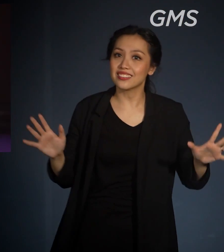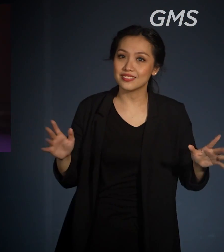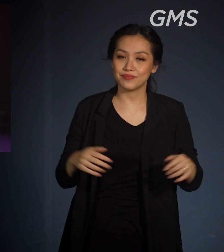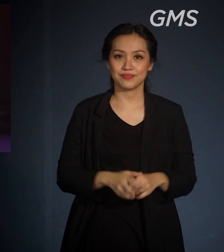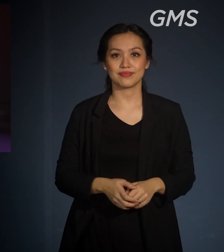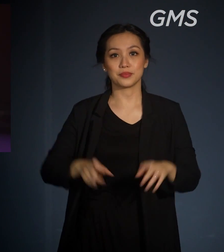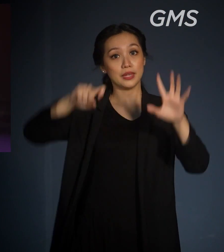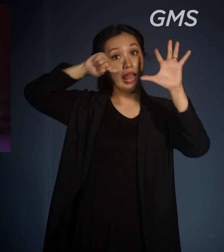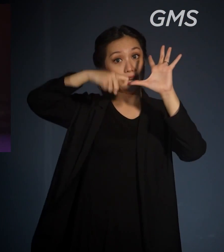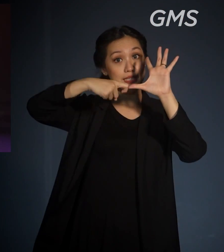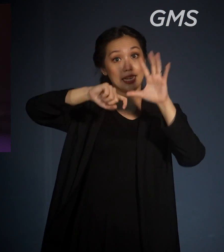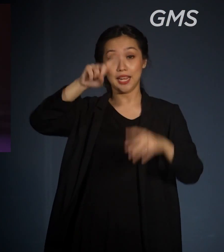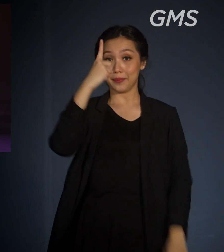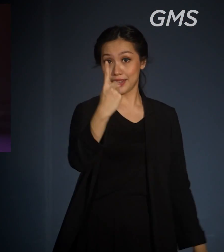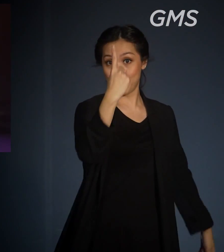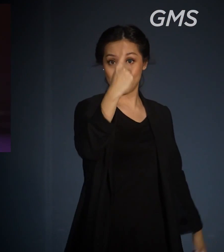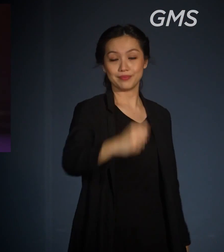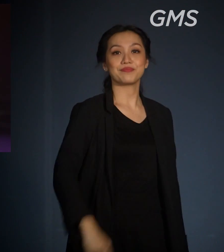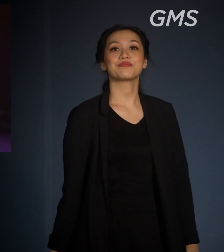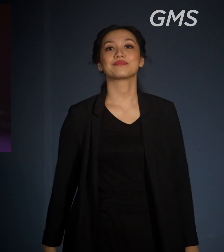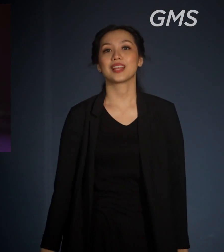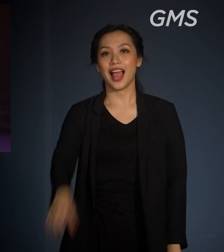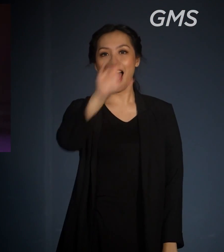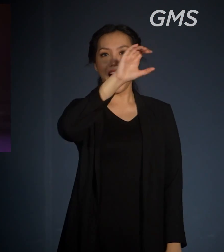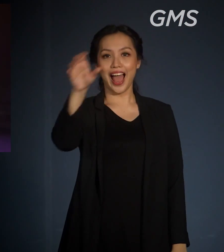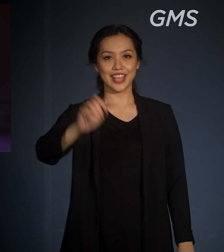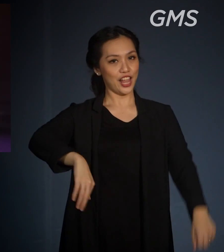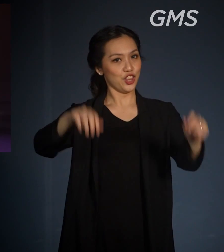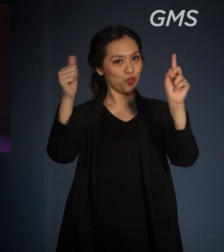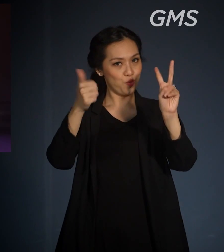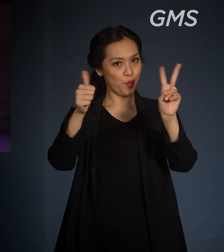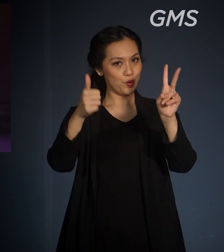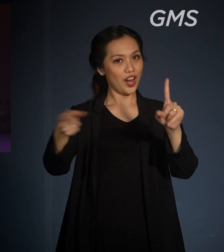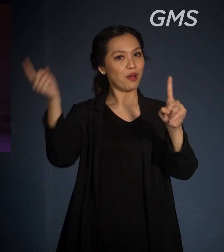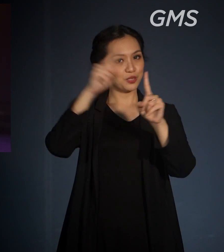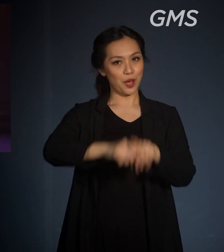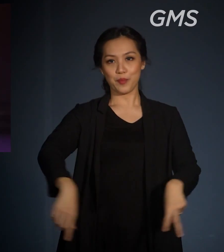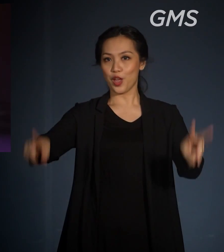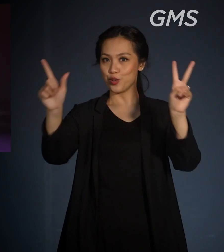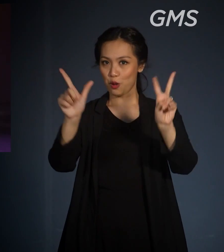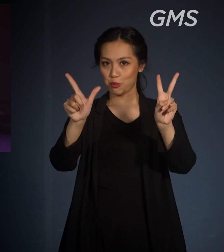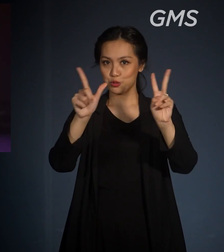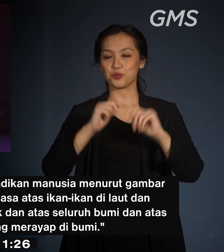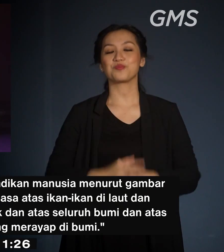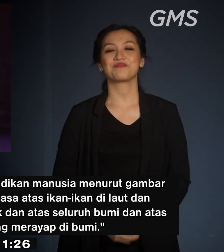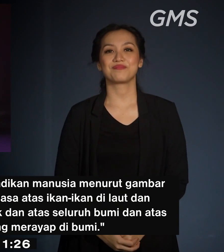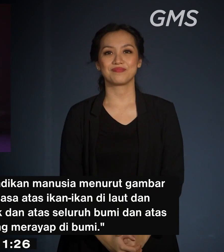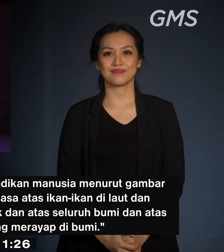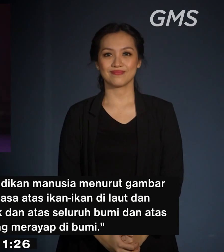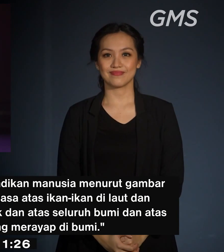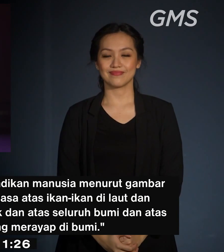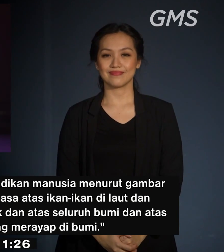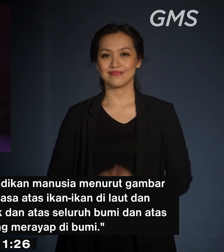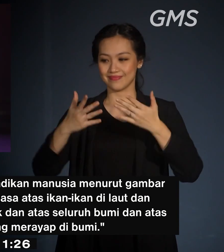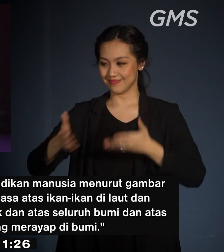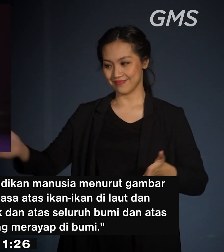Kejadian pasal yang pertama, ayat yang ke-26 sampai ayat yang ke-27. Perhatikan